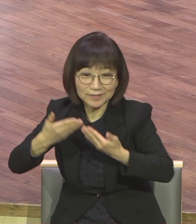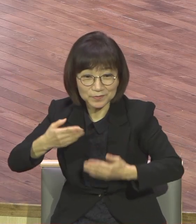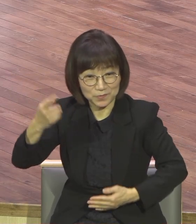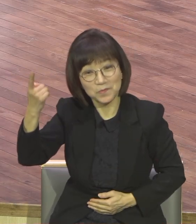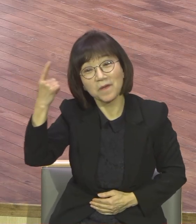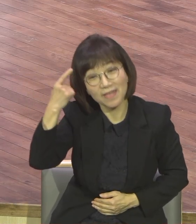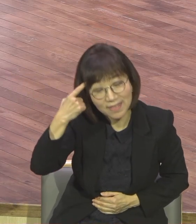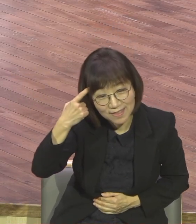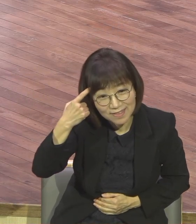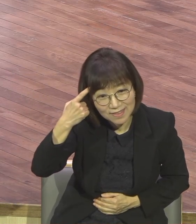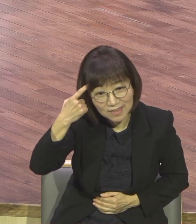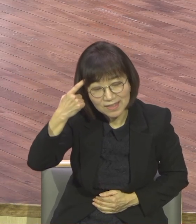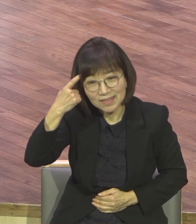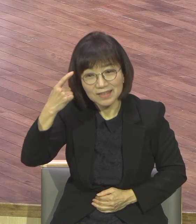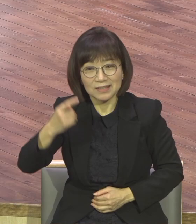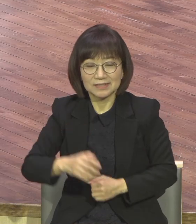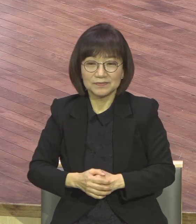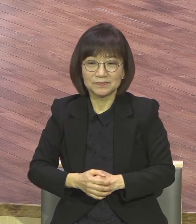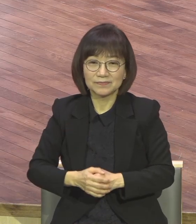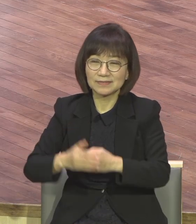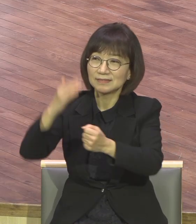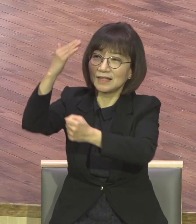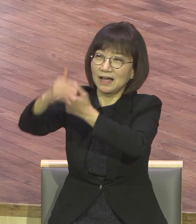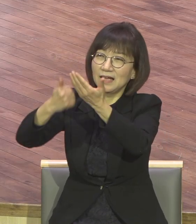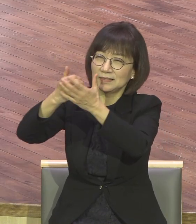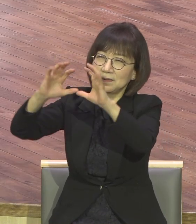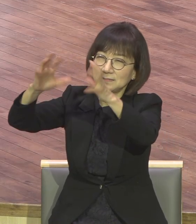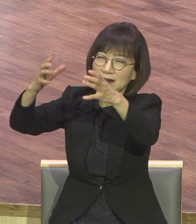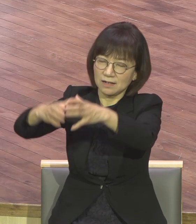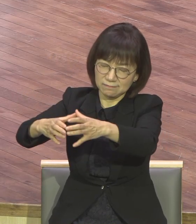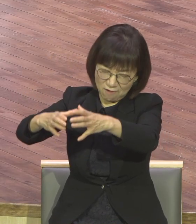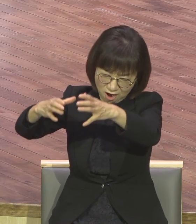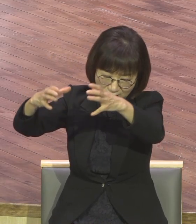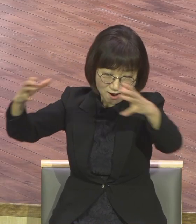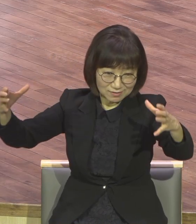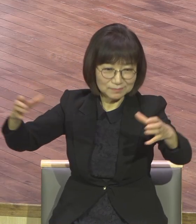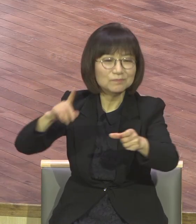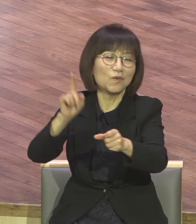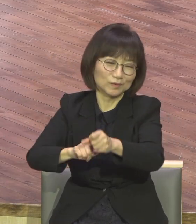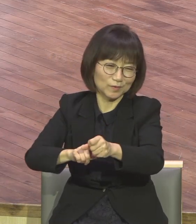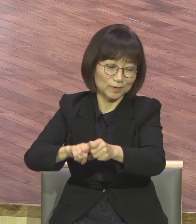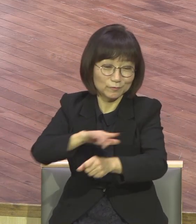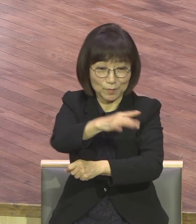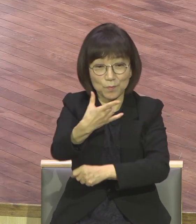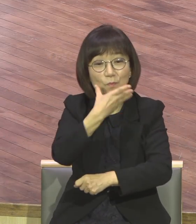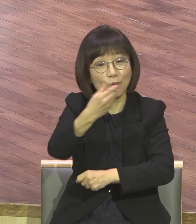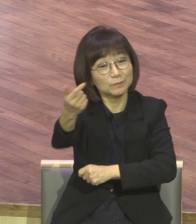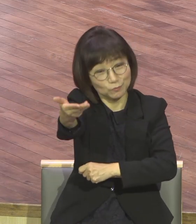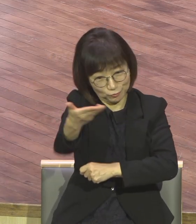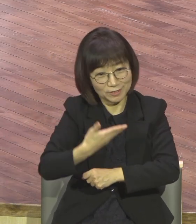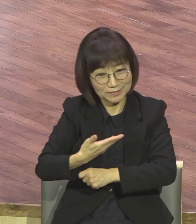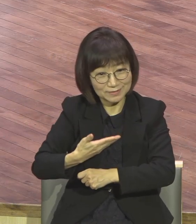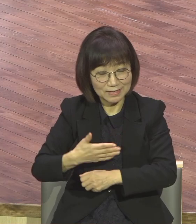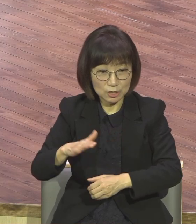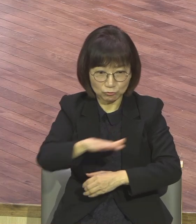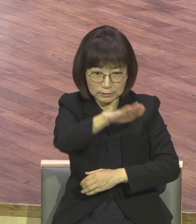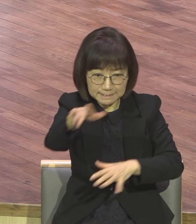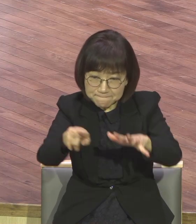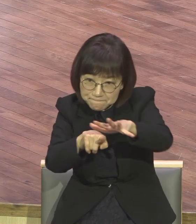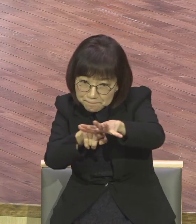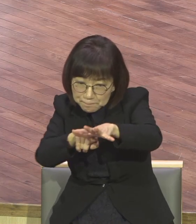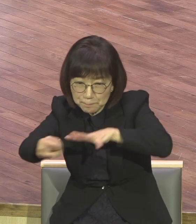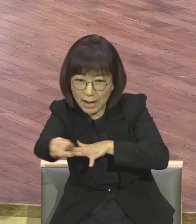뭐예요? 하나님 나라 확장을 위해서. 너가 앞에 선두에 서라. 아멘.